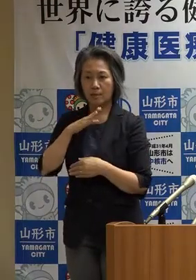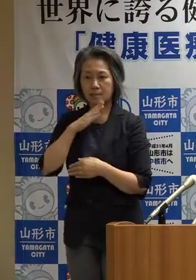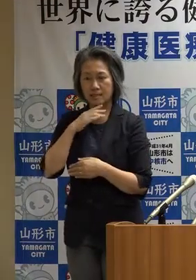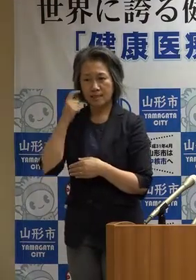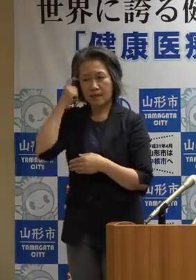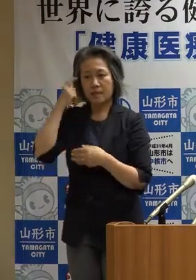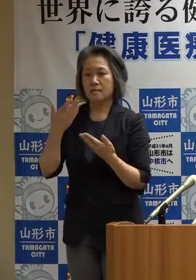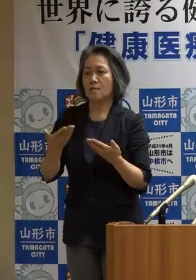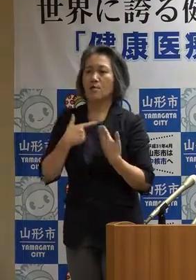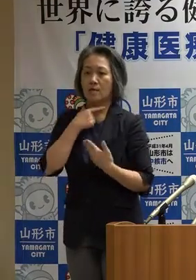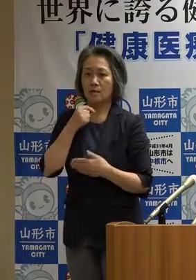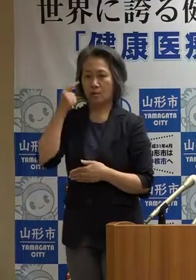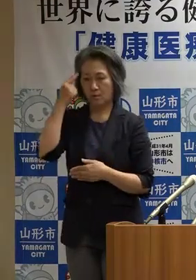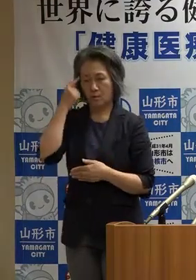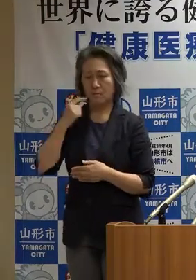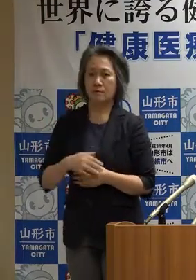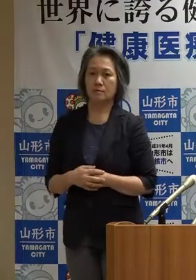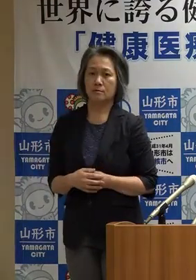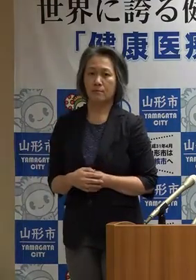います。